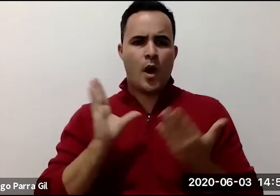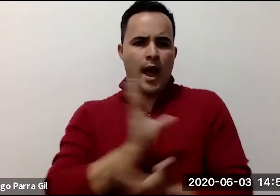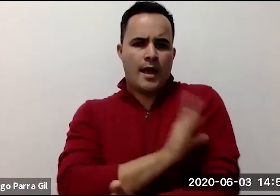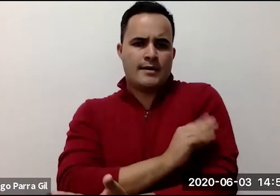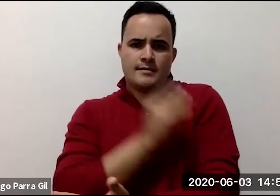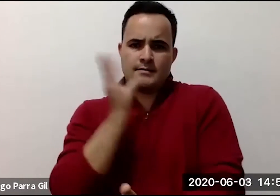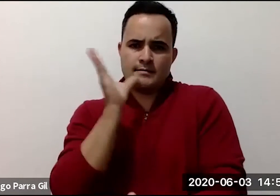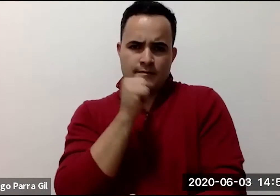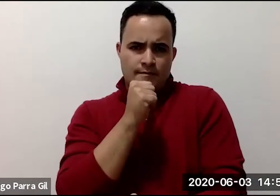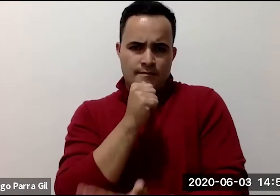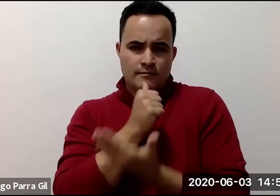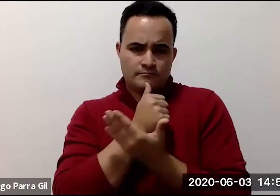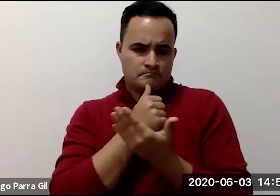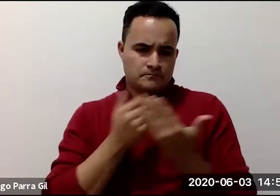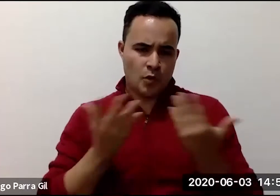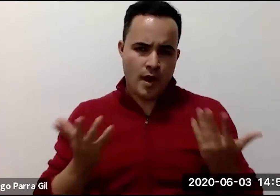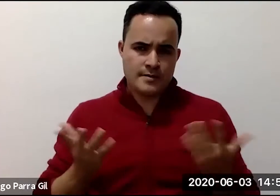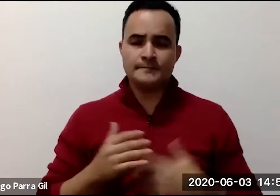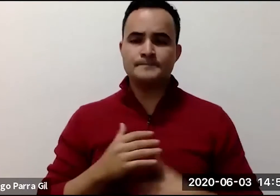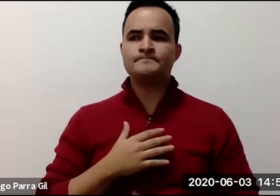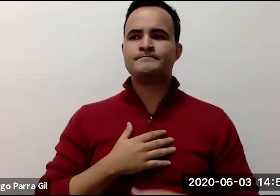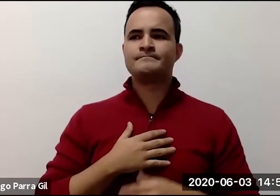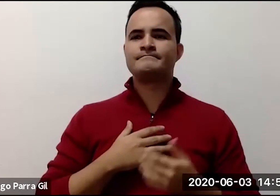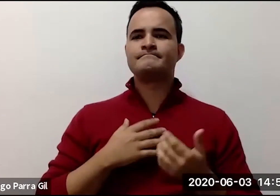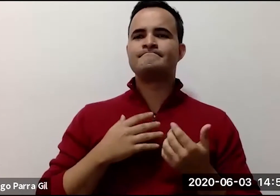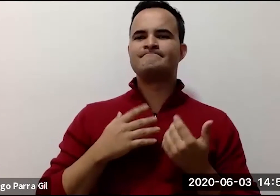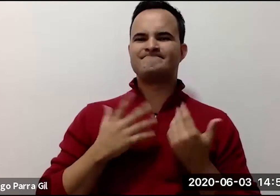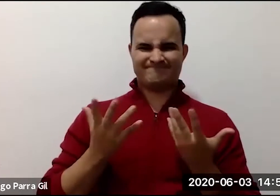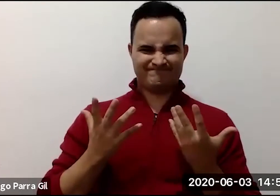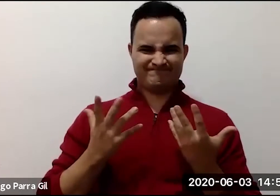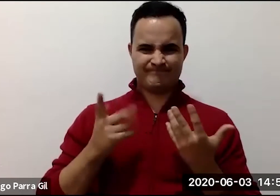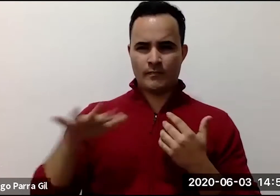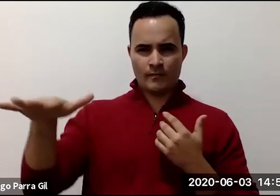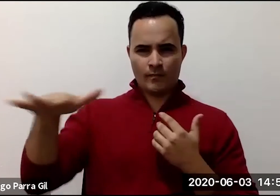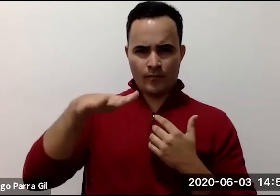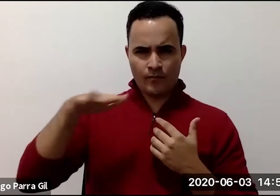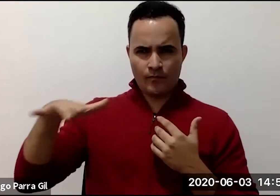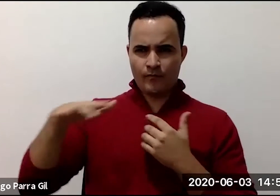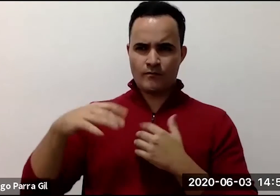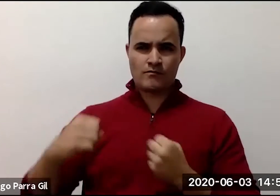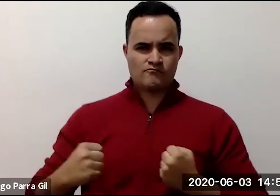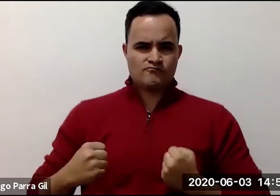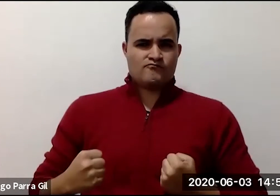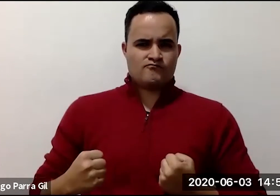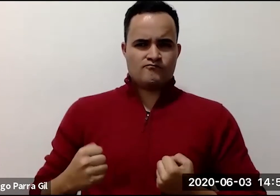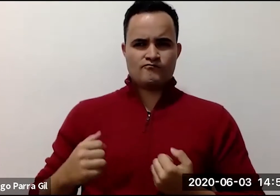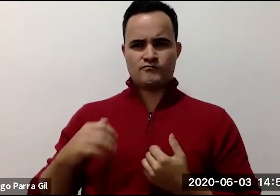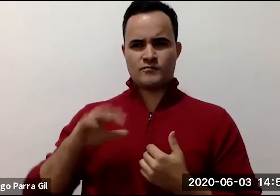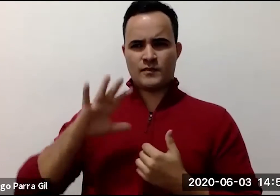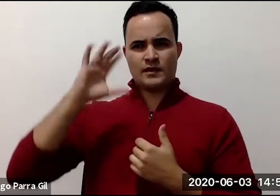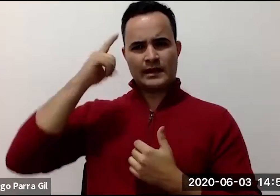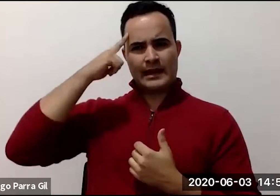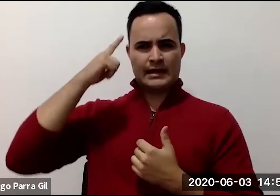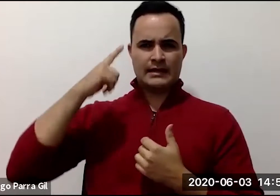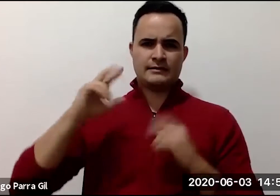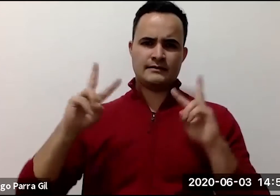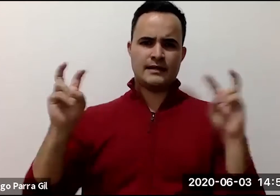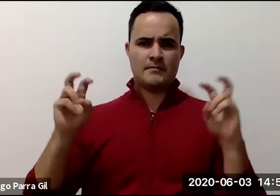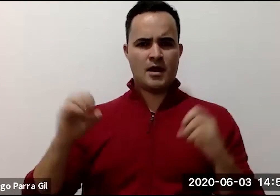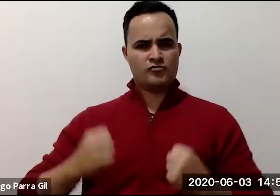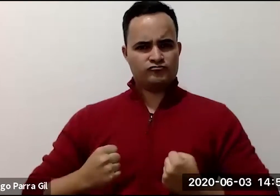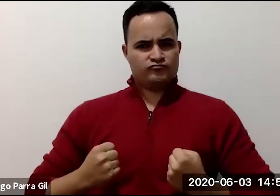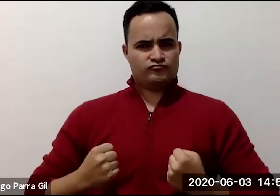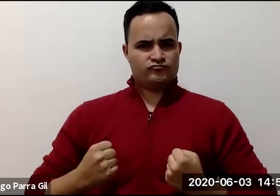eso tampoco me hacía encajar en los estereotipos de la masculinidad hegemónica. Entonces fueron como